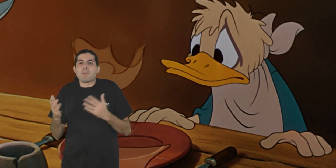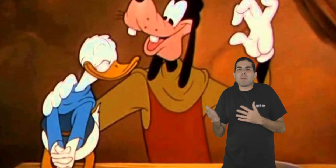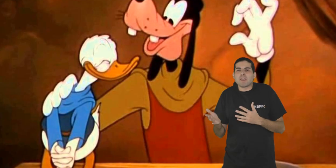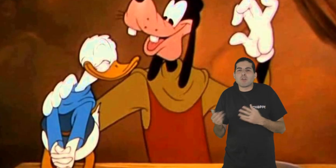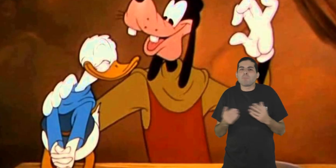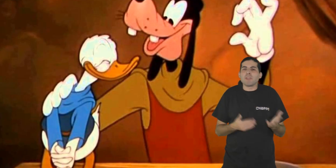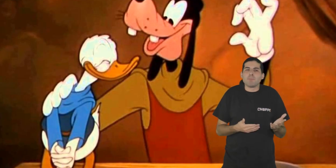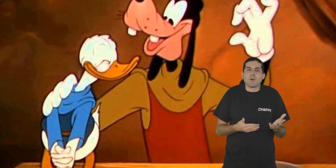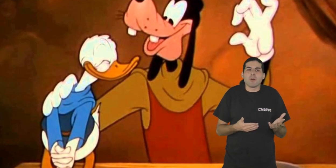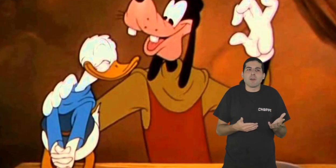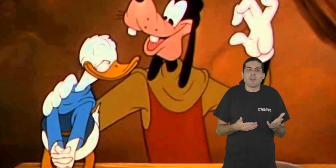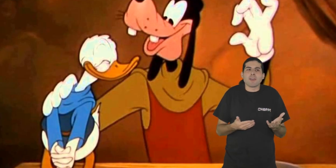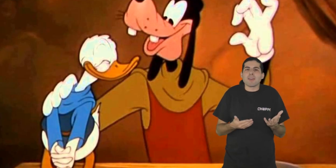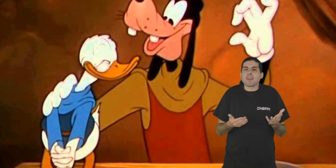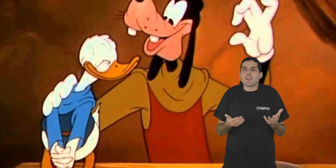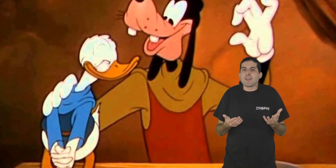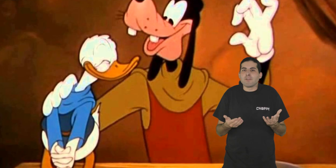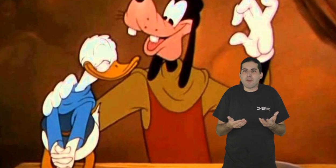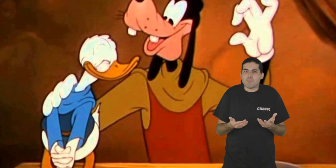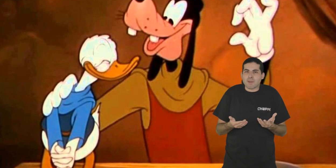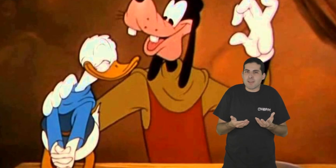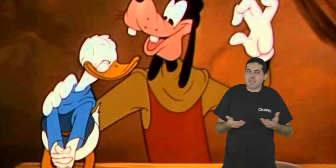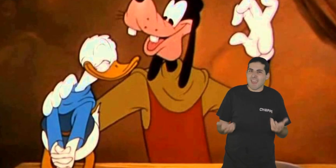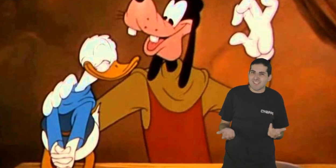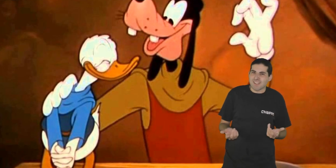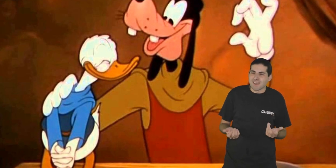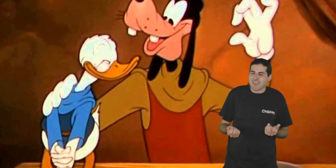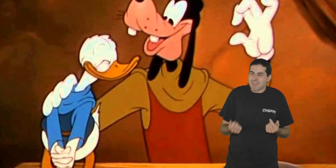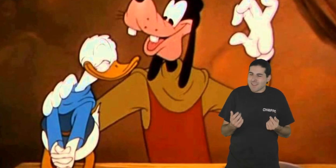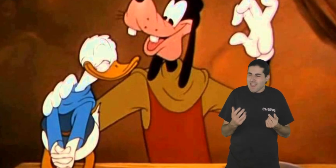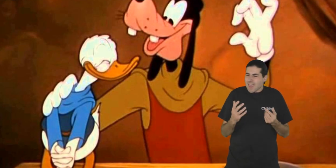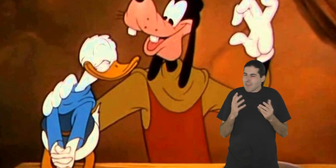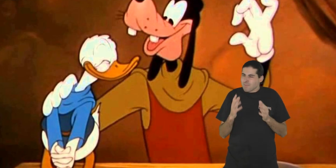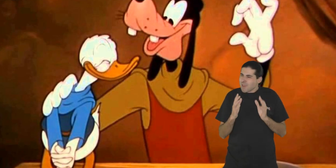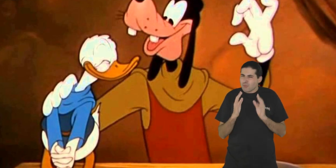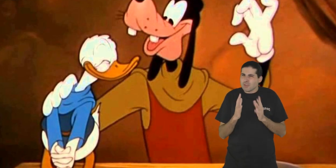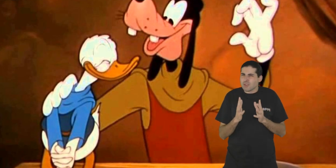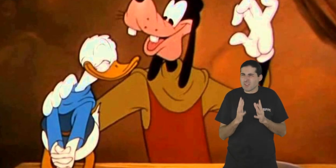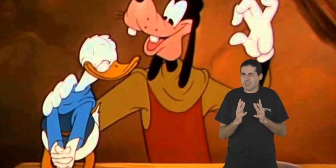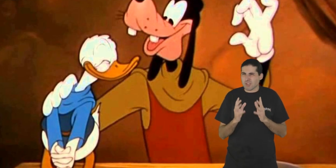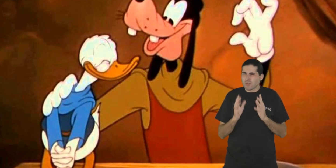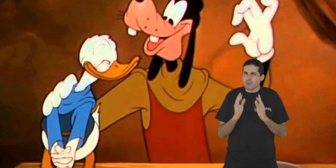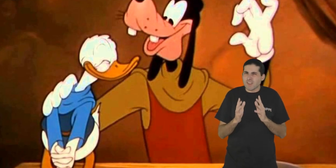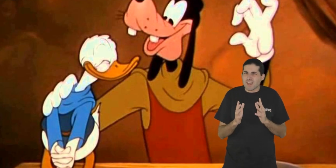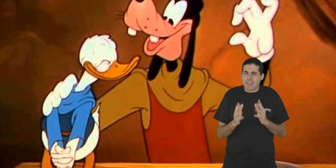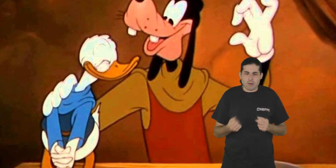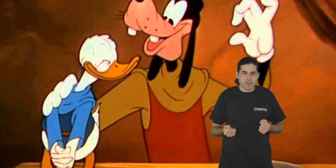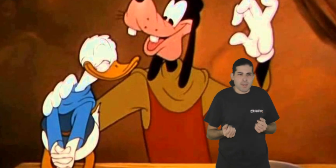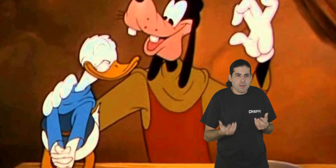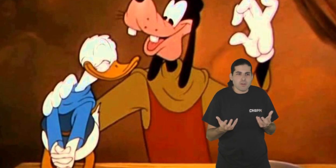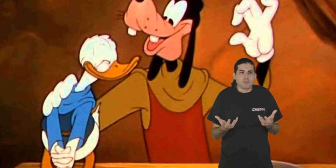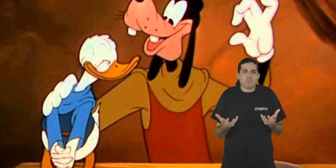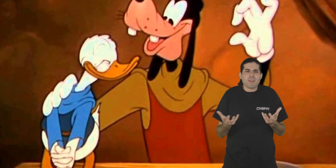anche Paperino e Pippo e non fanno praticamente niente. E mi ha incuriosito questa cosa, ci ho voluto vedere